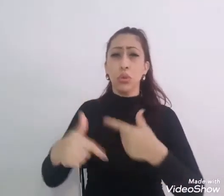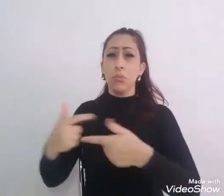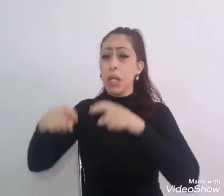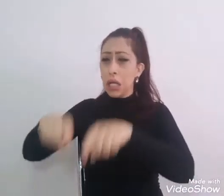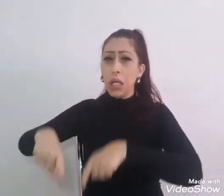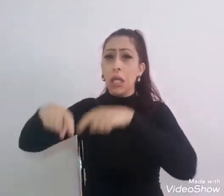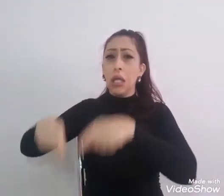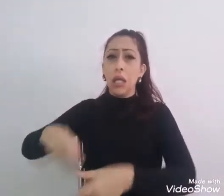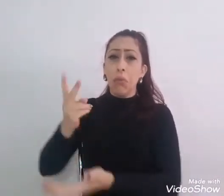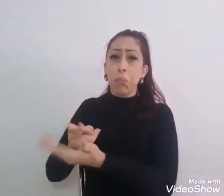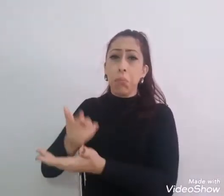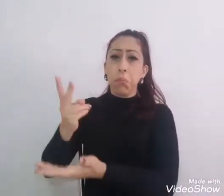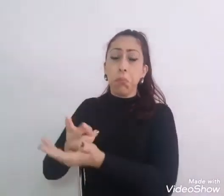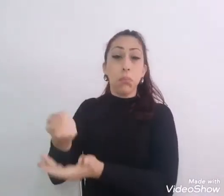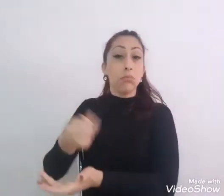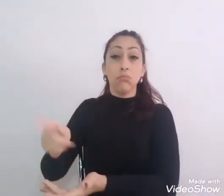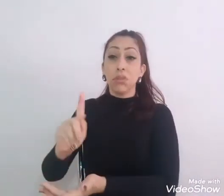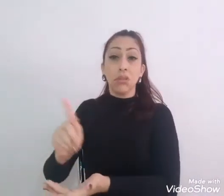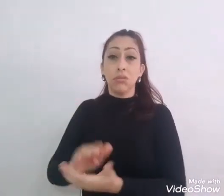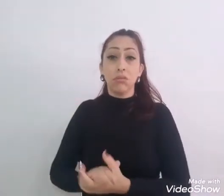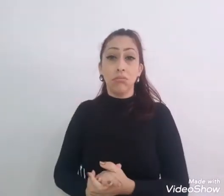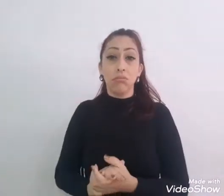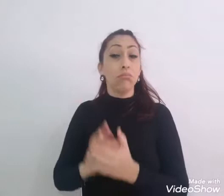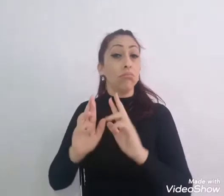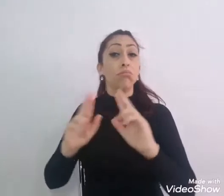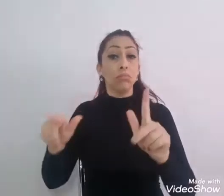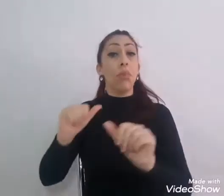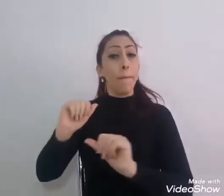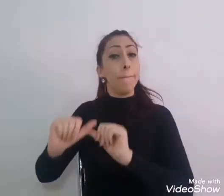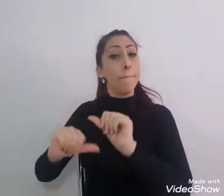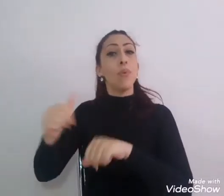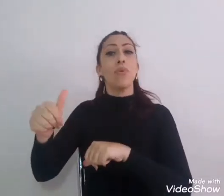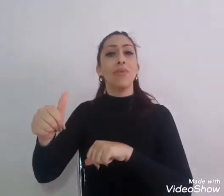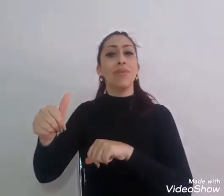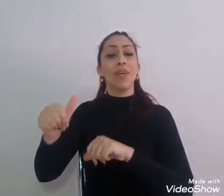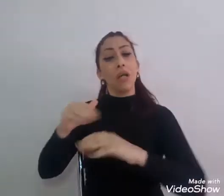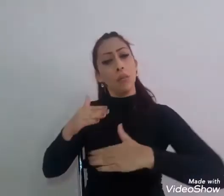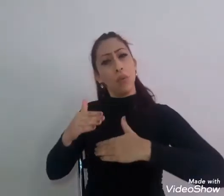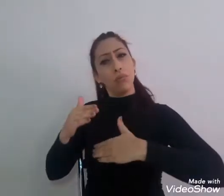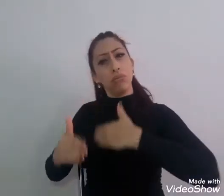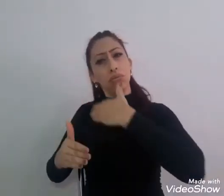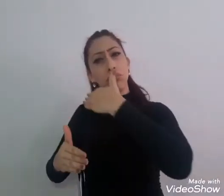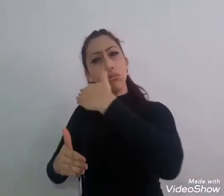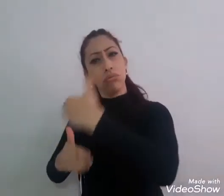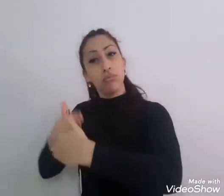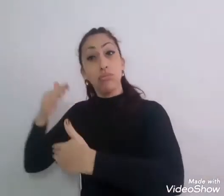né? E aí surge um outro fato, que é a presença do comércio. O comércio surge